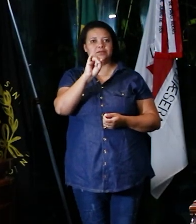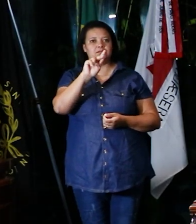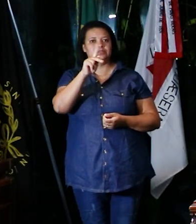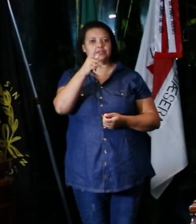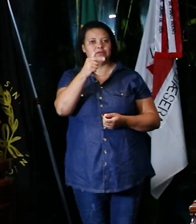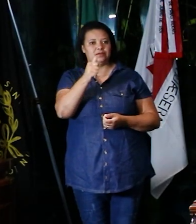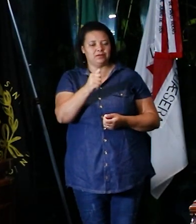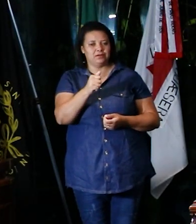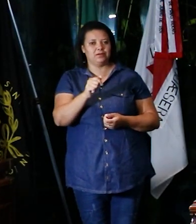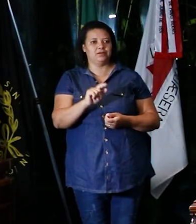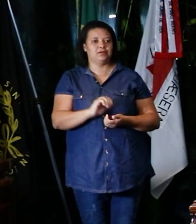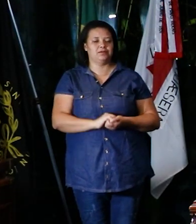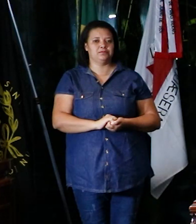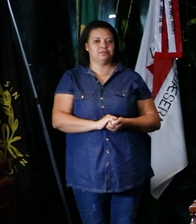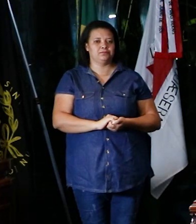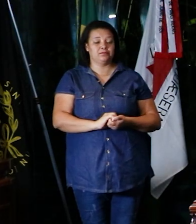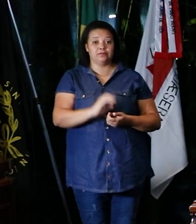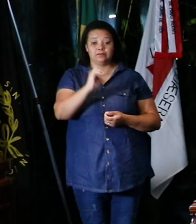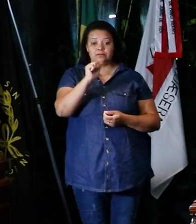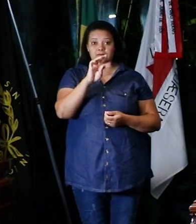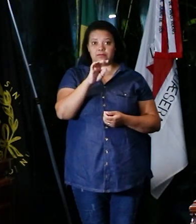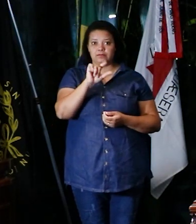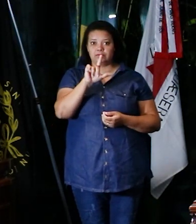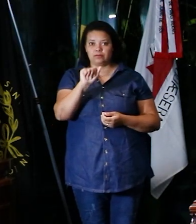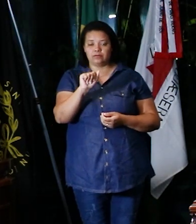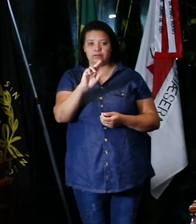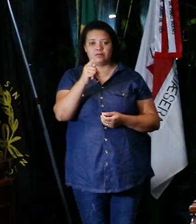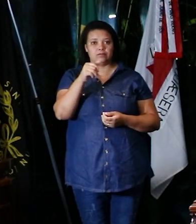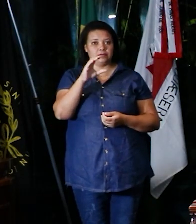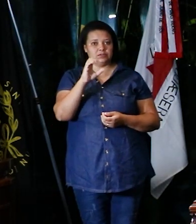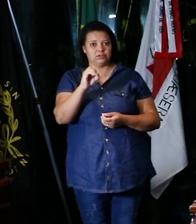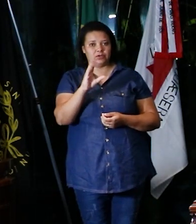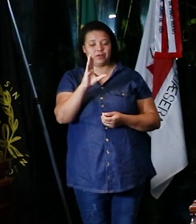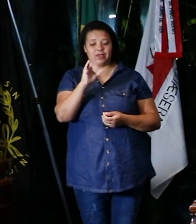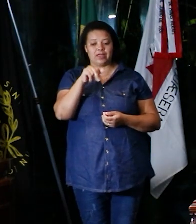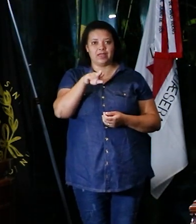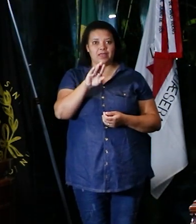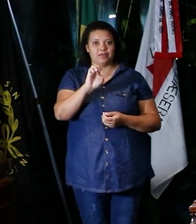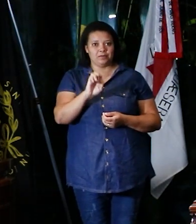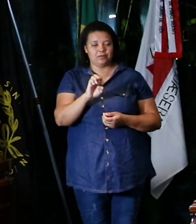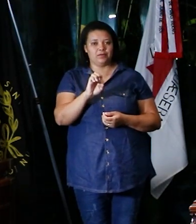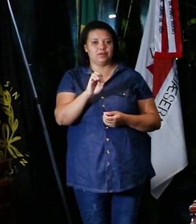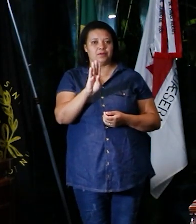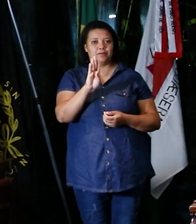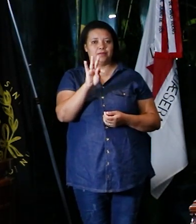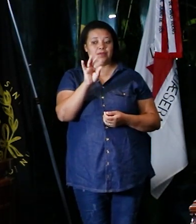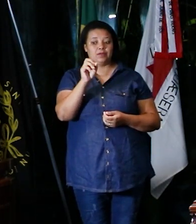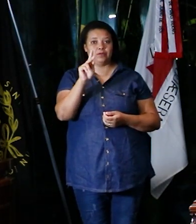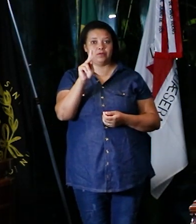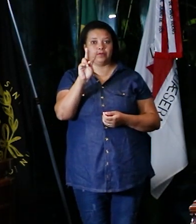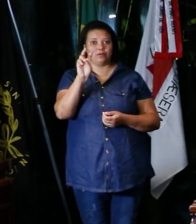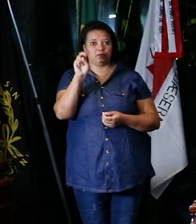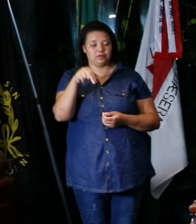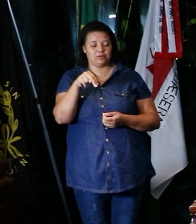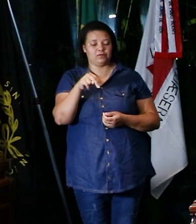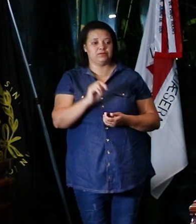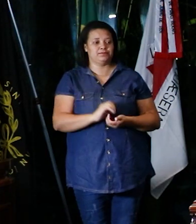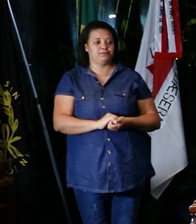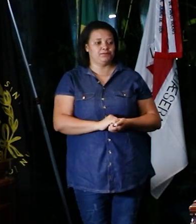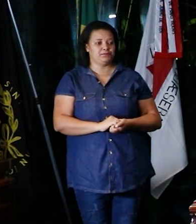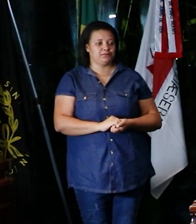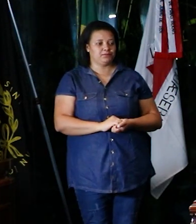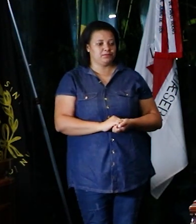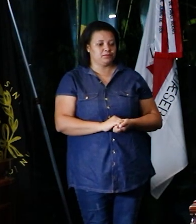e Kate Lira, Cartola, Chico Buarque, Caymmi, Beethoven, Ravel, Heitor